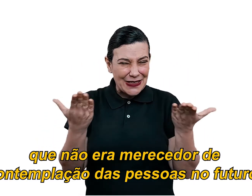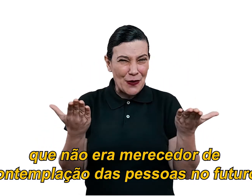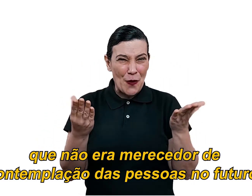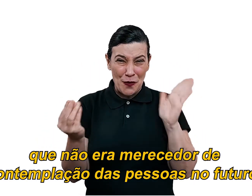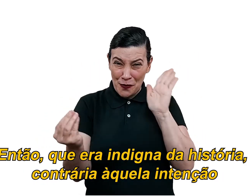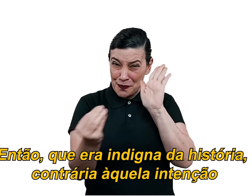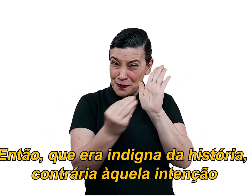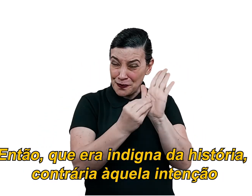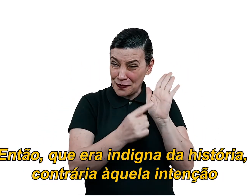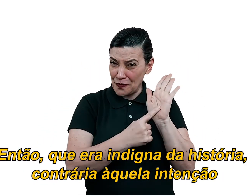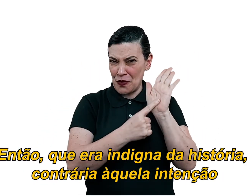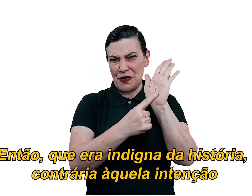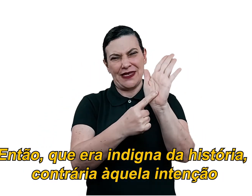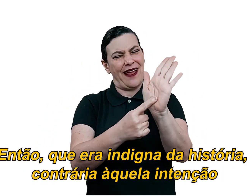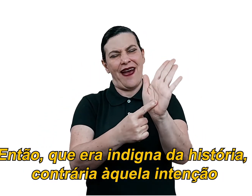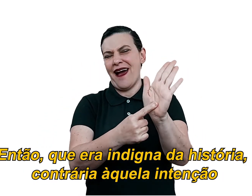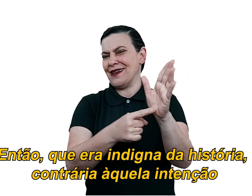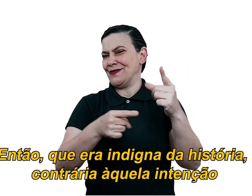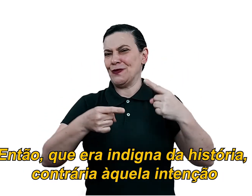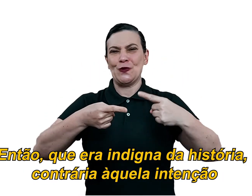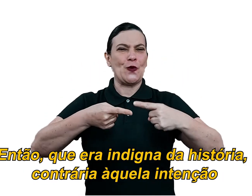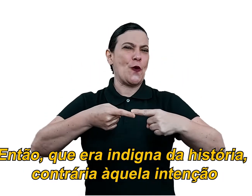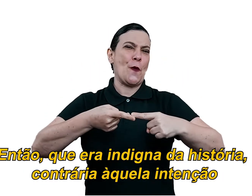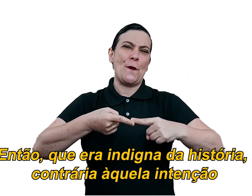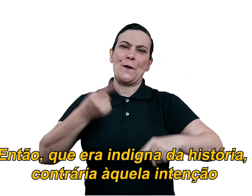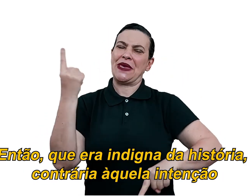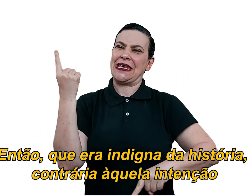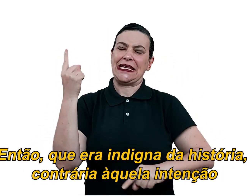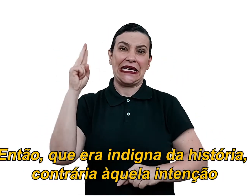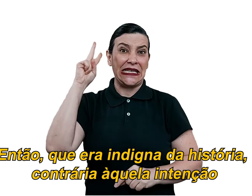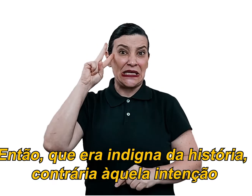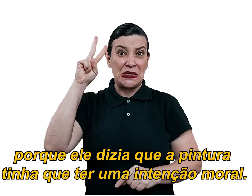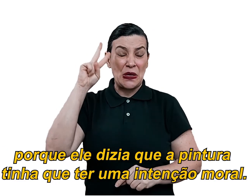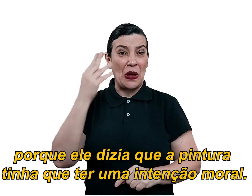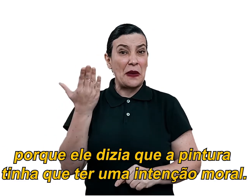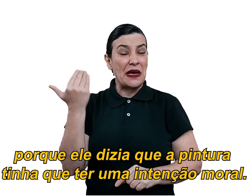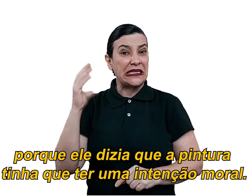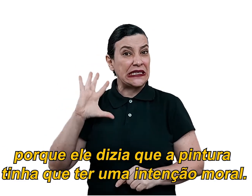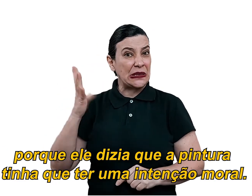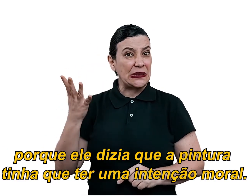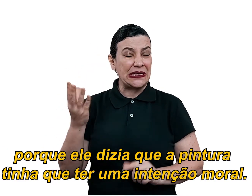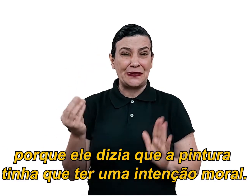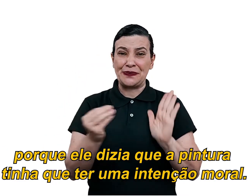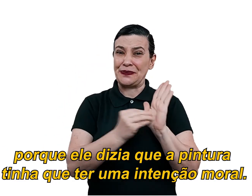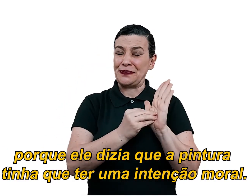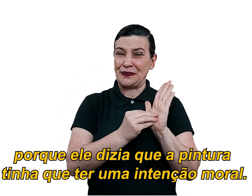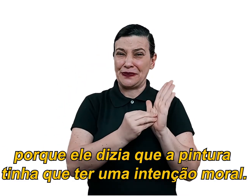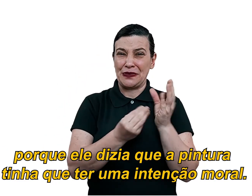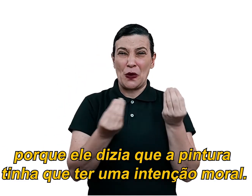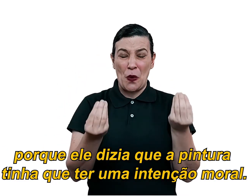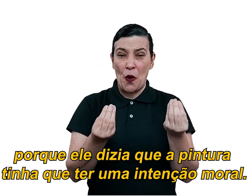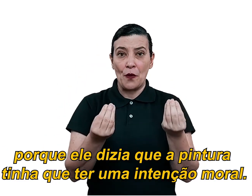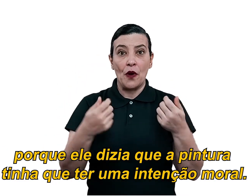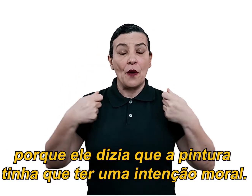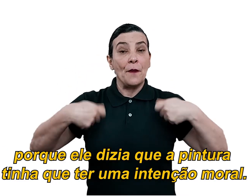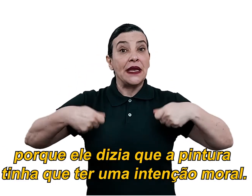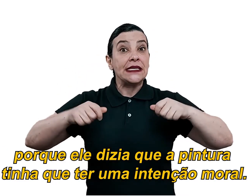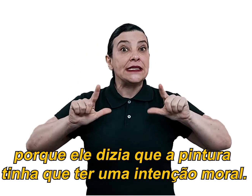futuro, então que era indigna da história. Contrária àquela intenção, porque ele chamava a pintura tinha que ter uma intenção